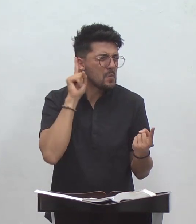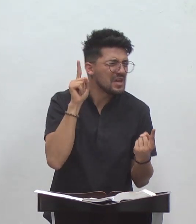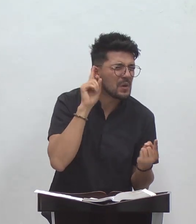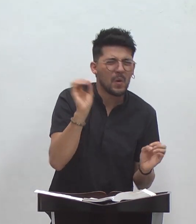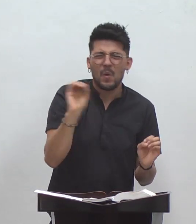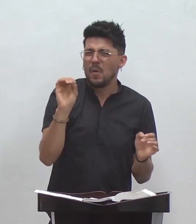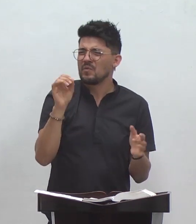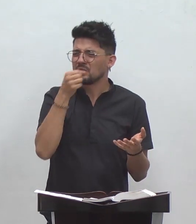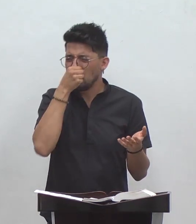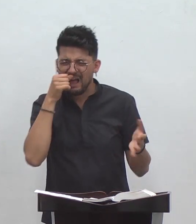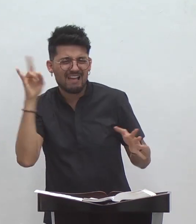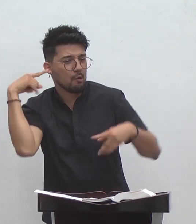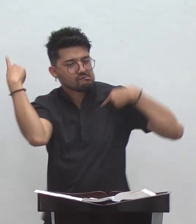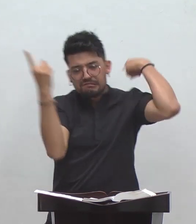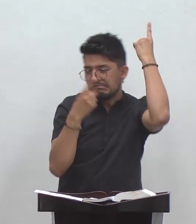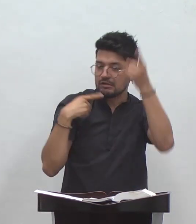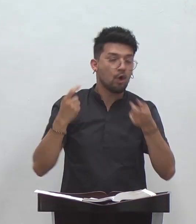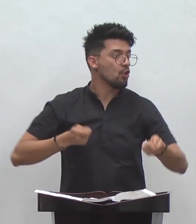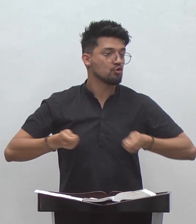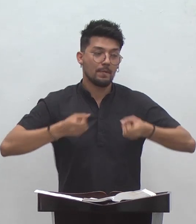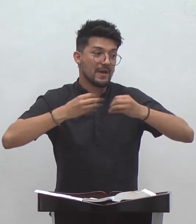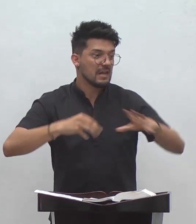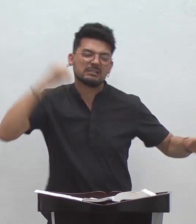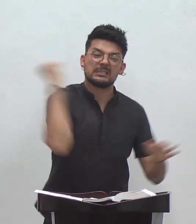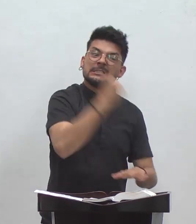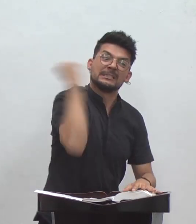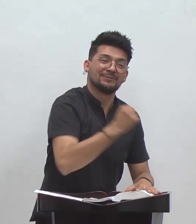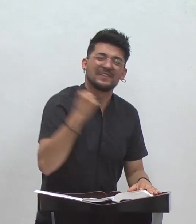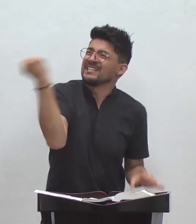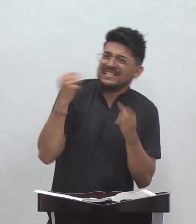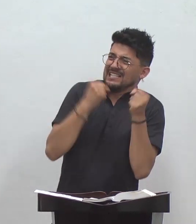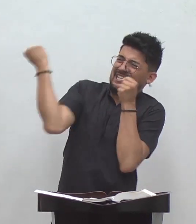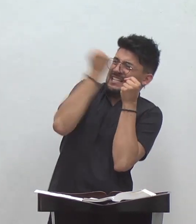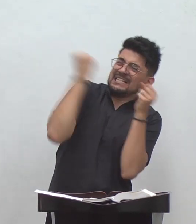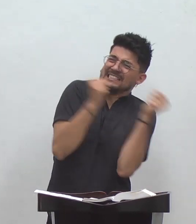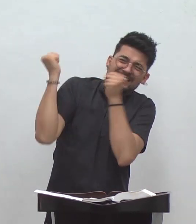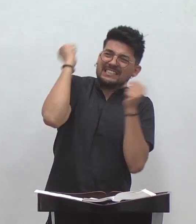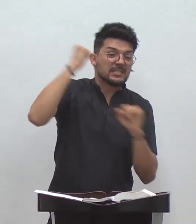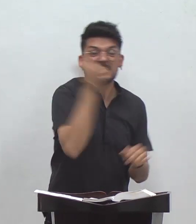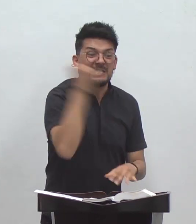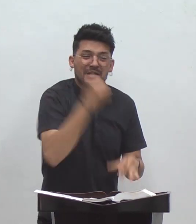por qué una persona, si estaba borracho, drogado o loco, perdió